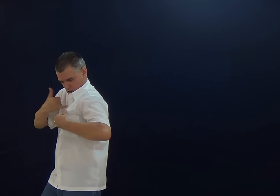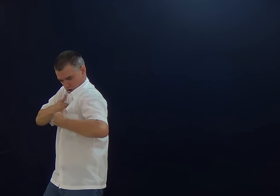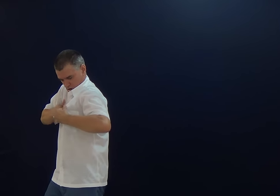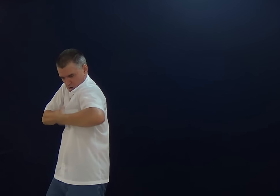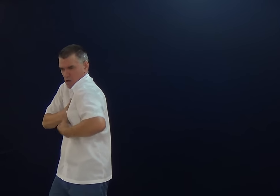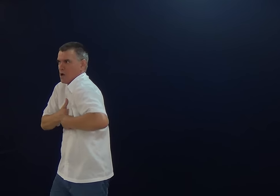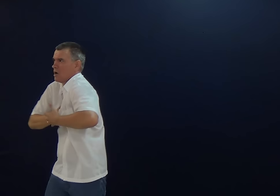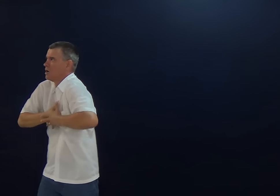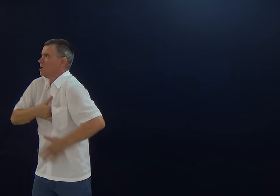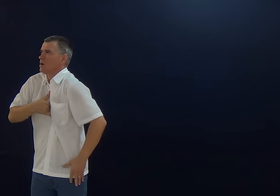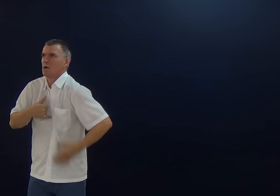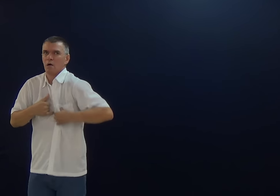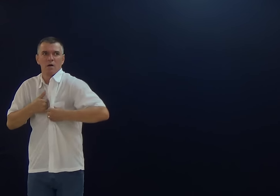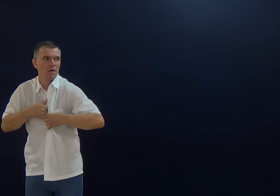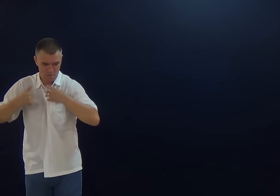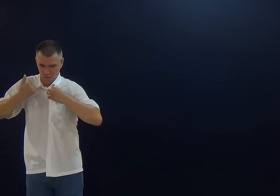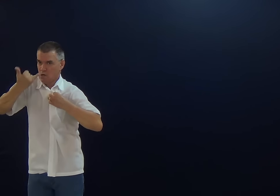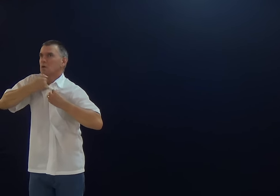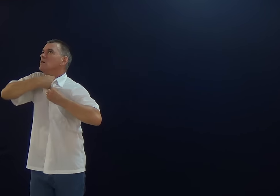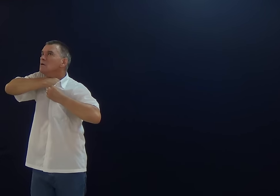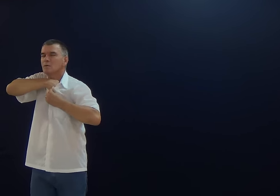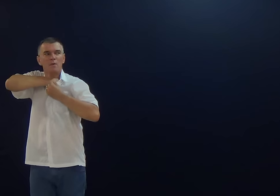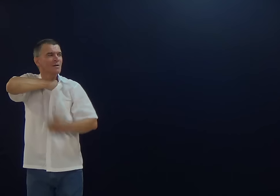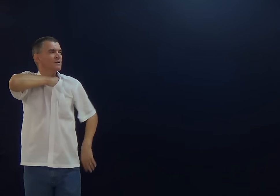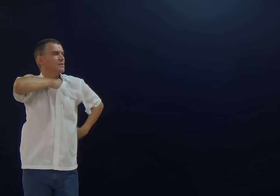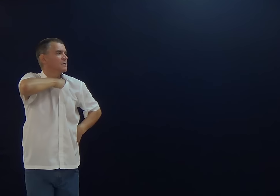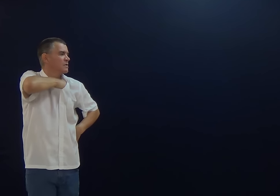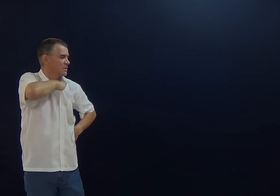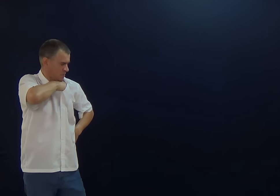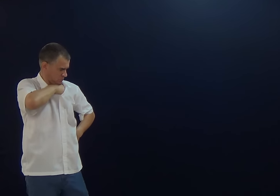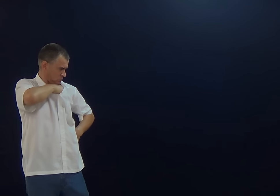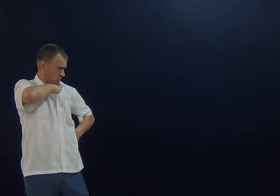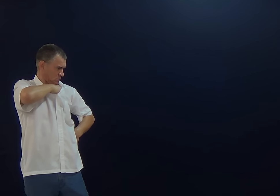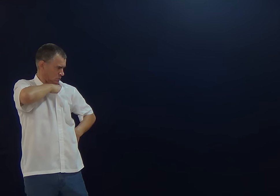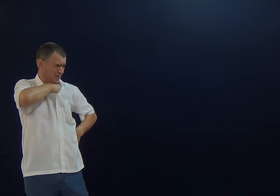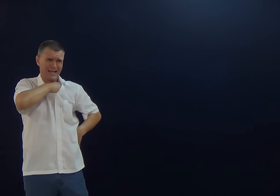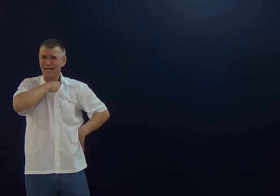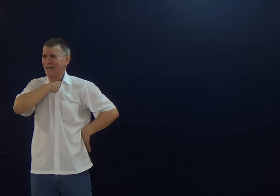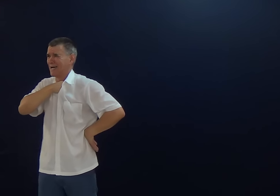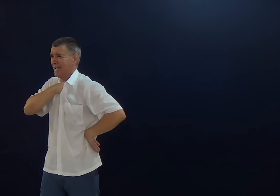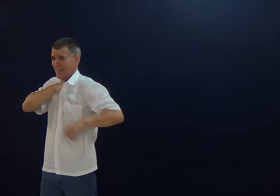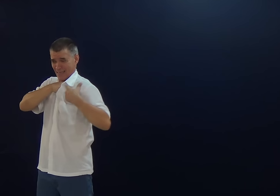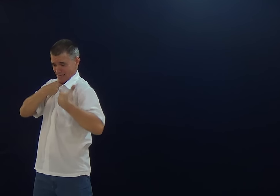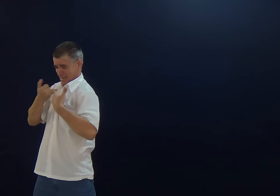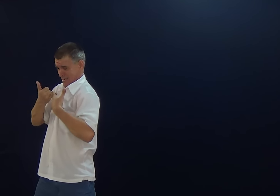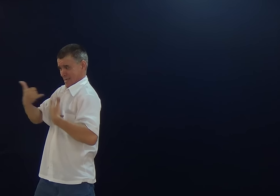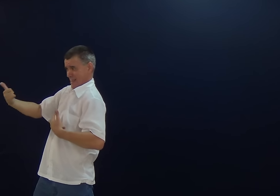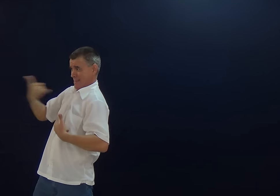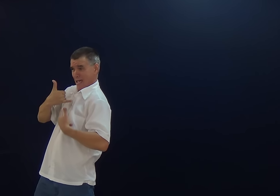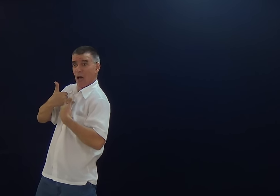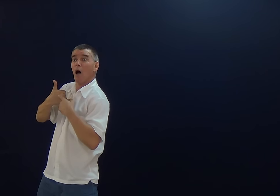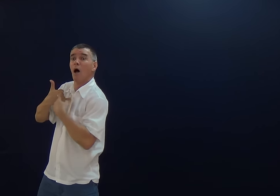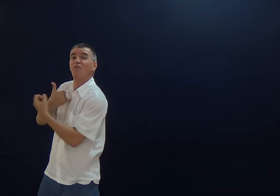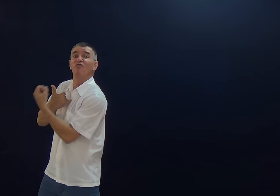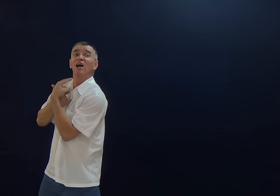isso Começou num ambiente mundano num ambiente secular e entrou na igreja essa